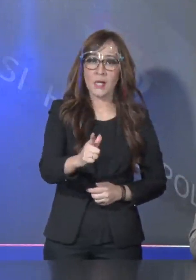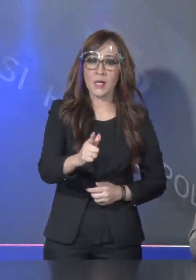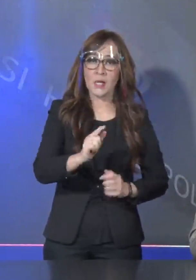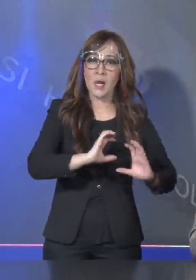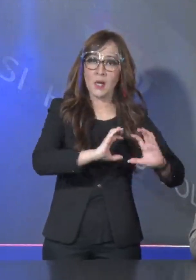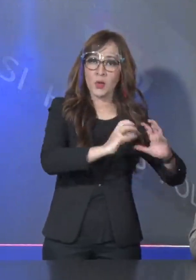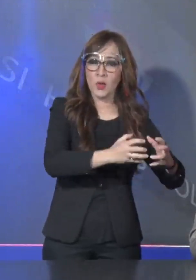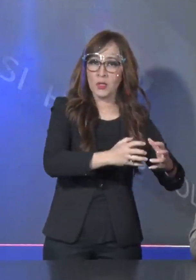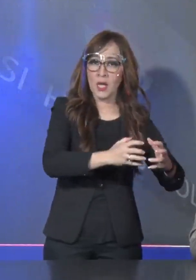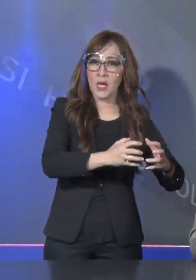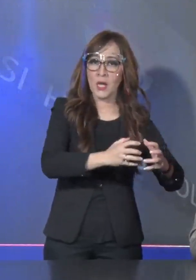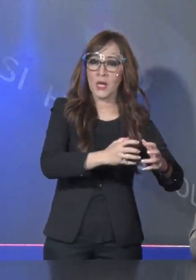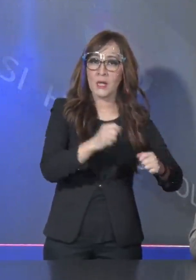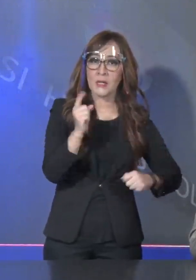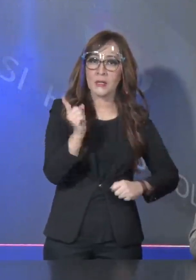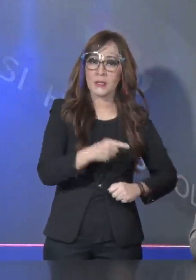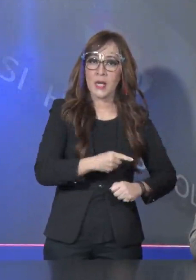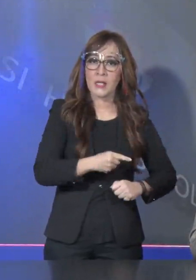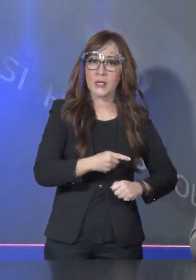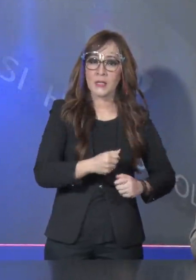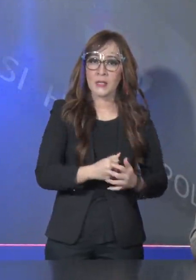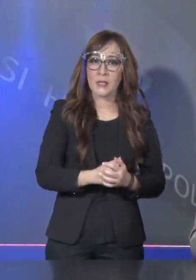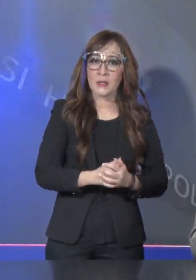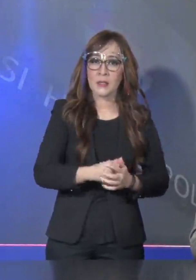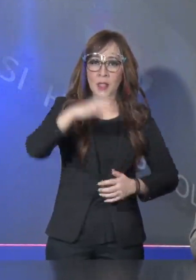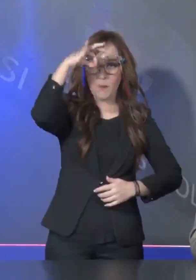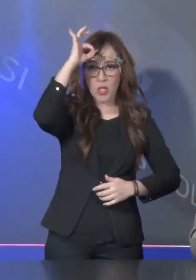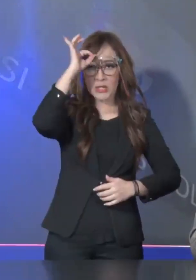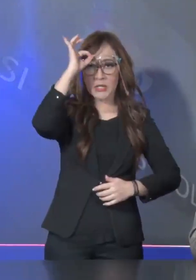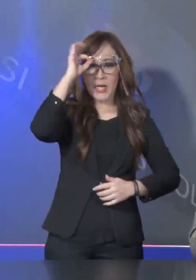anggota dari Polda Metro Jaya.